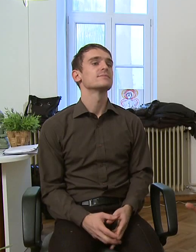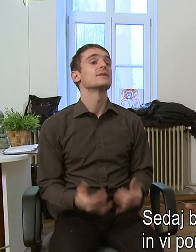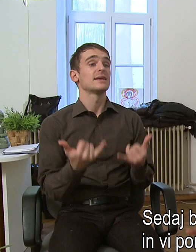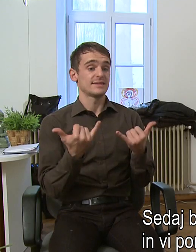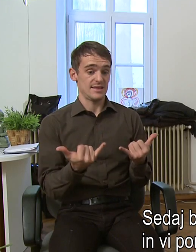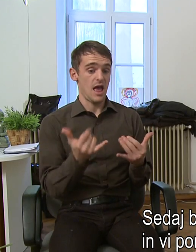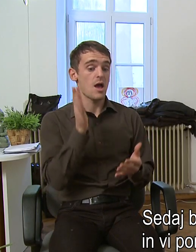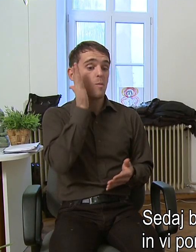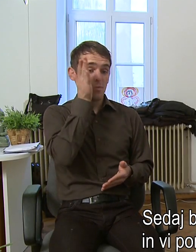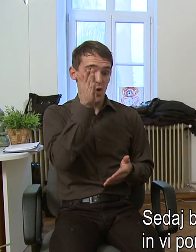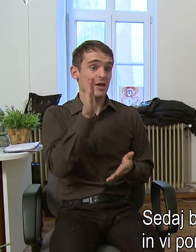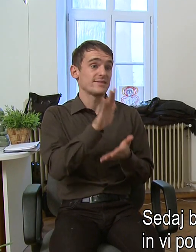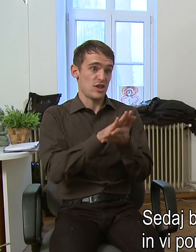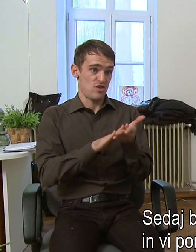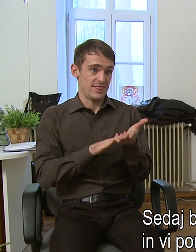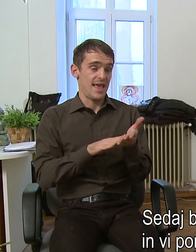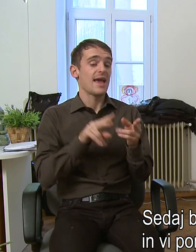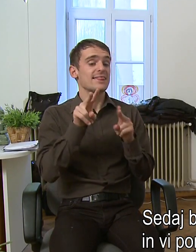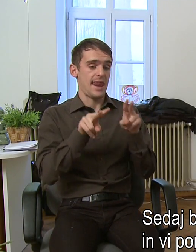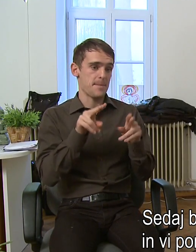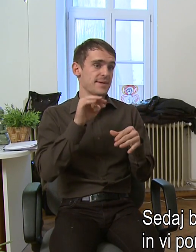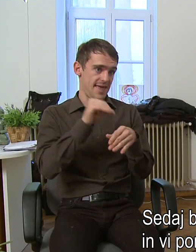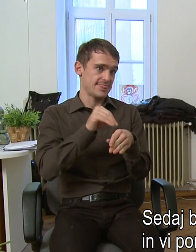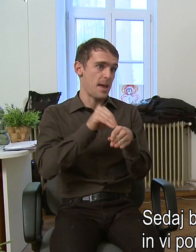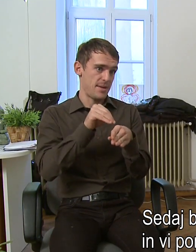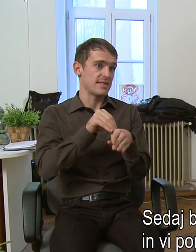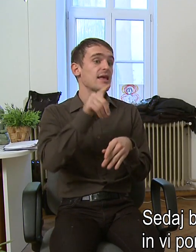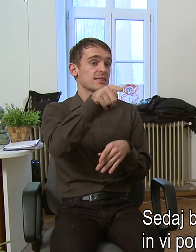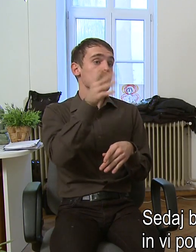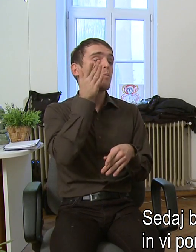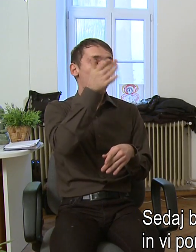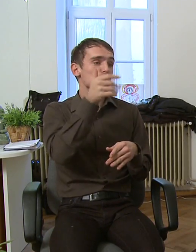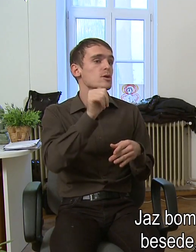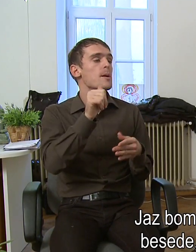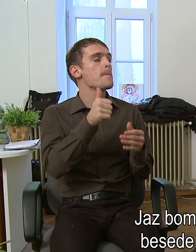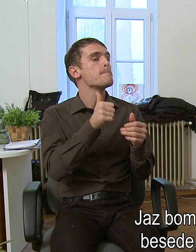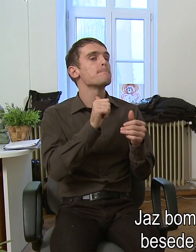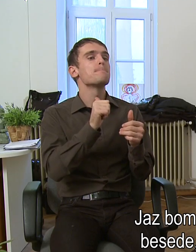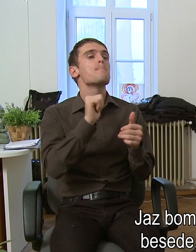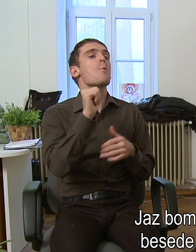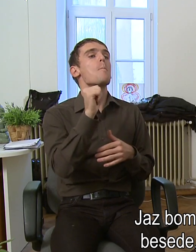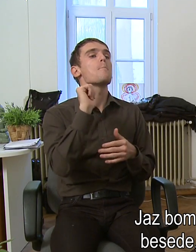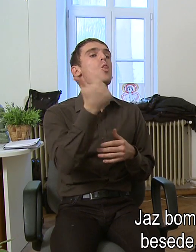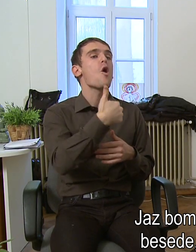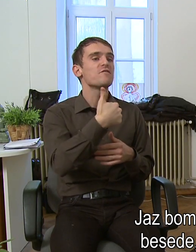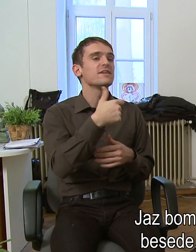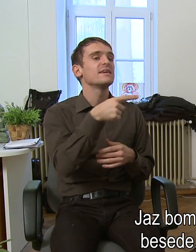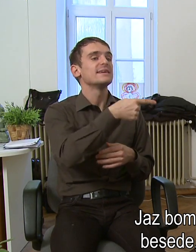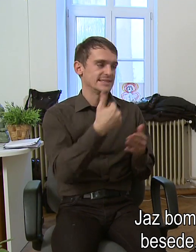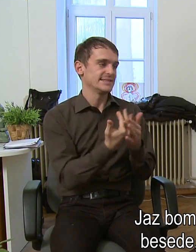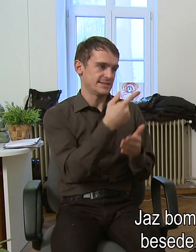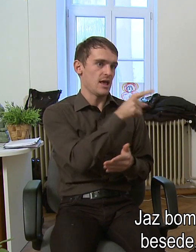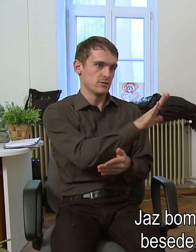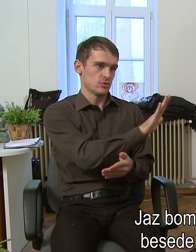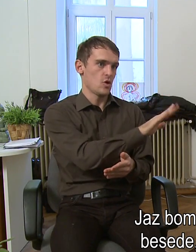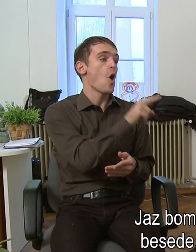Zdaj bova začela tapkati. Vi boste ponavljali za menoj. Jaz bom na glas izgovarjala, vi boste pa